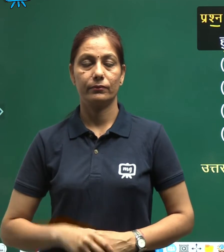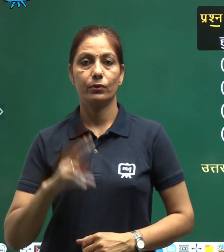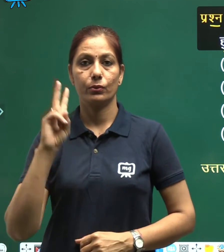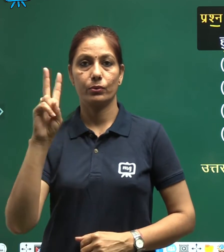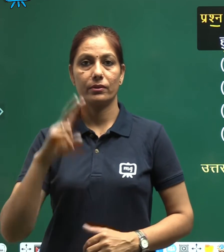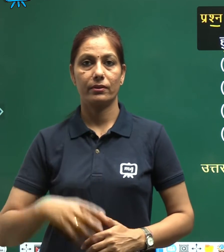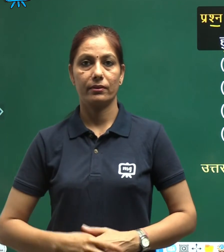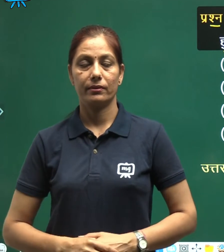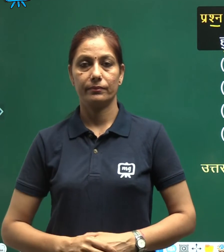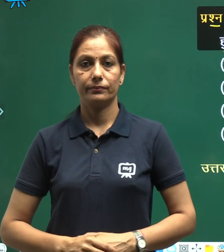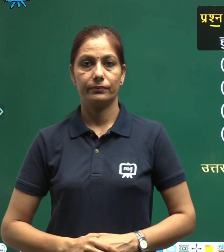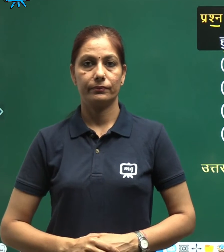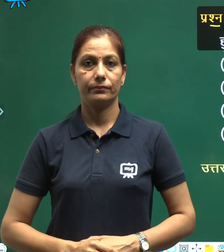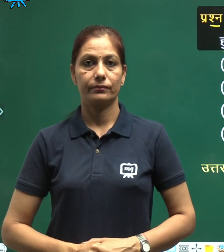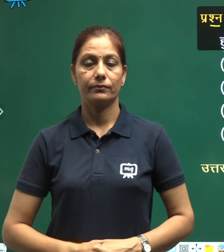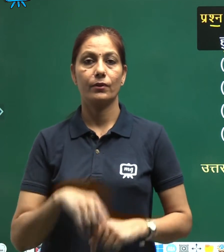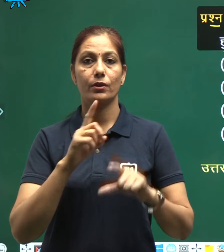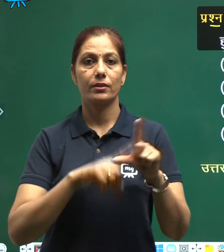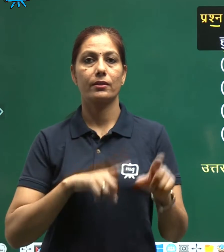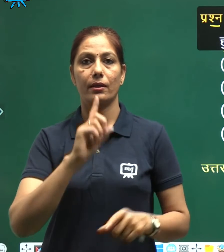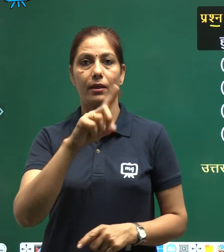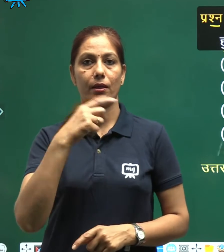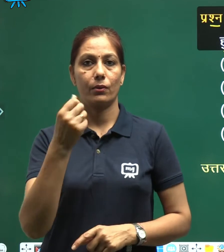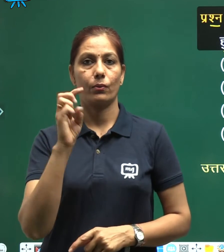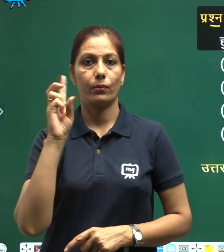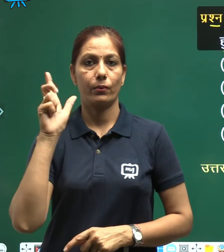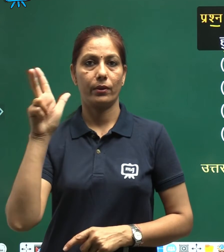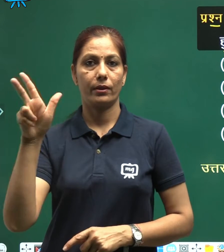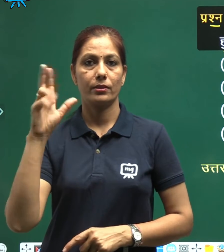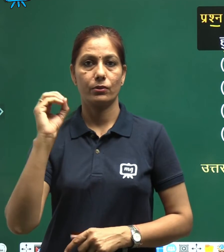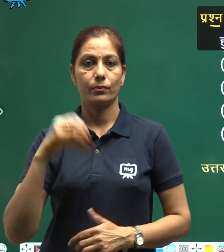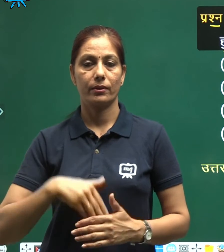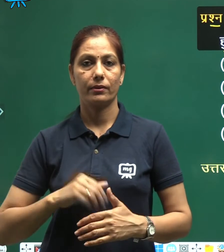दूसरा सन 1980 में,